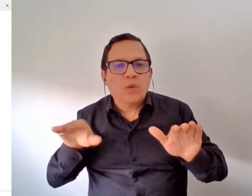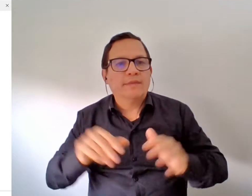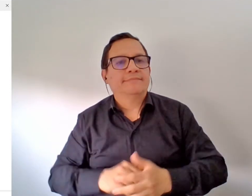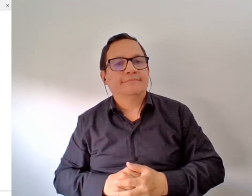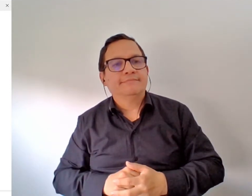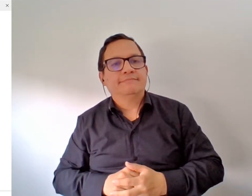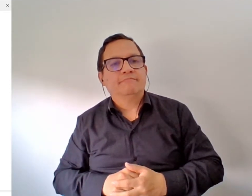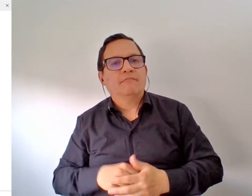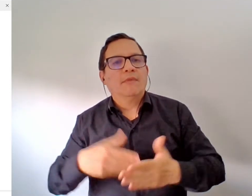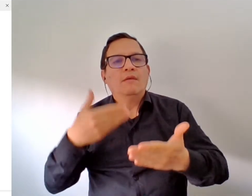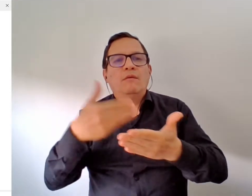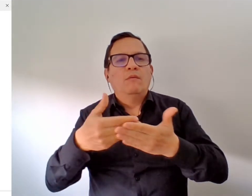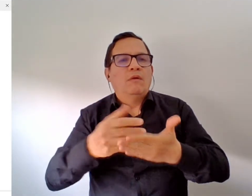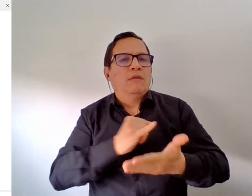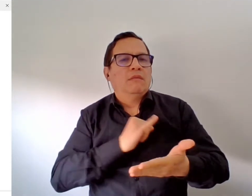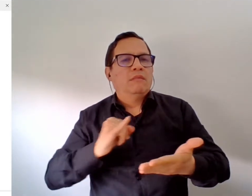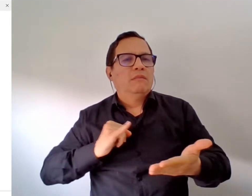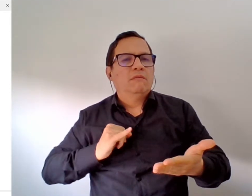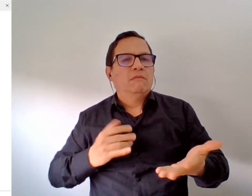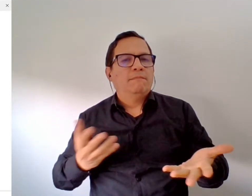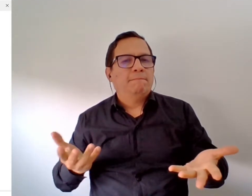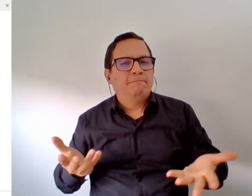Evidencias de trabajo independiente.